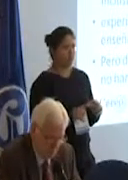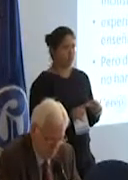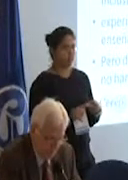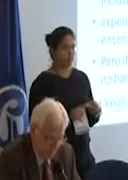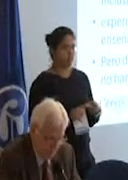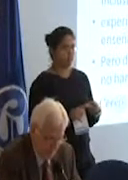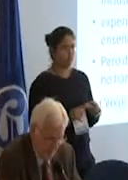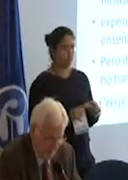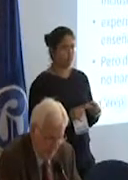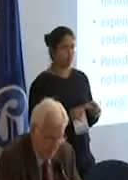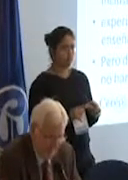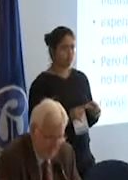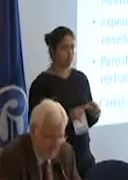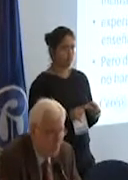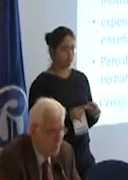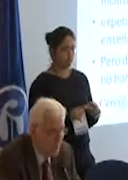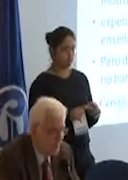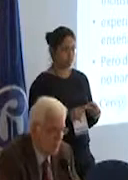Segundo elemento,